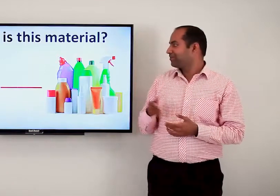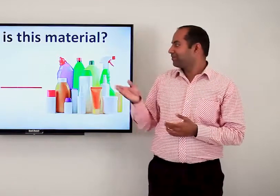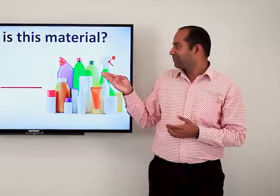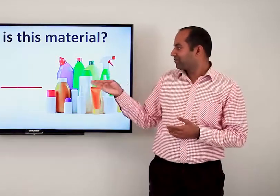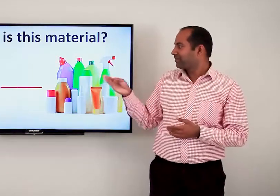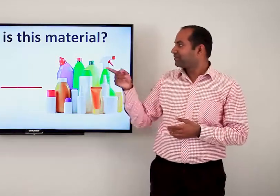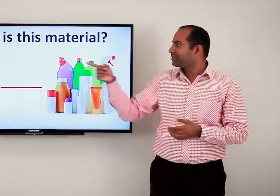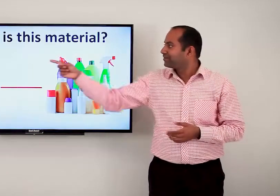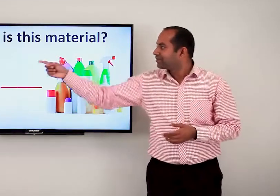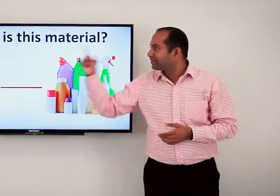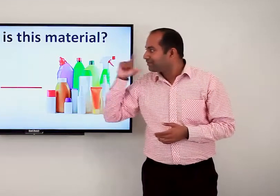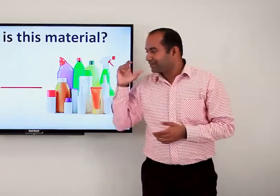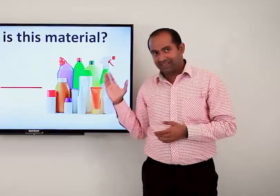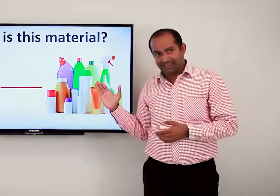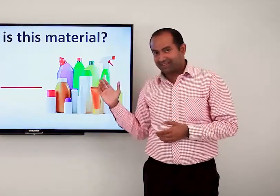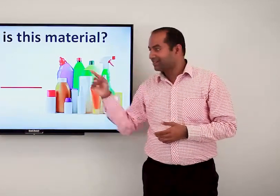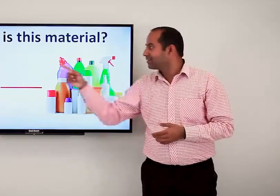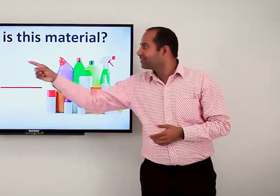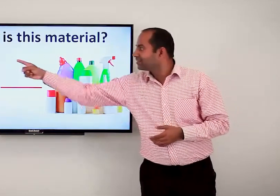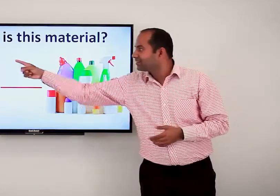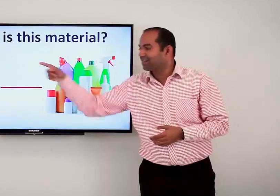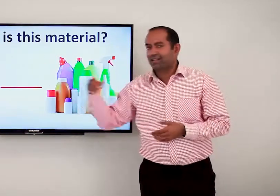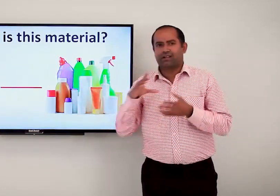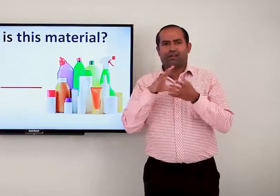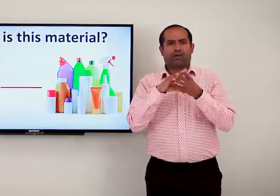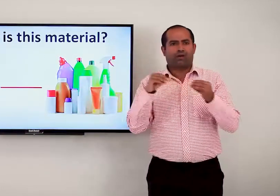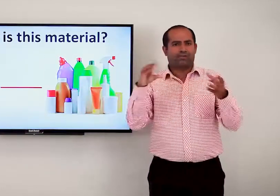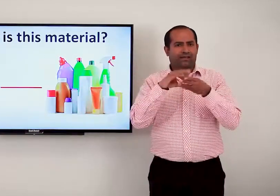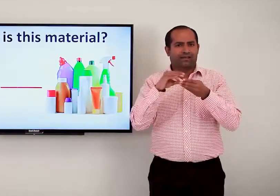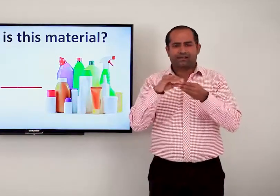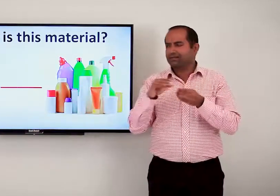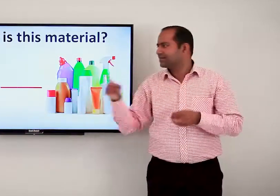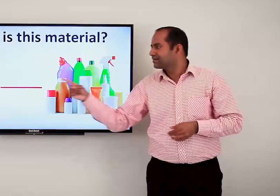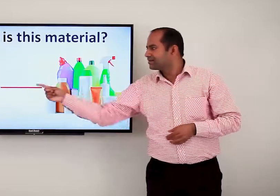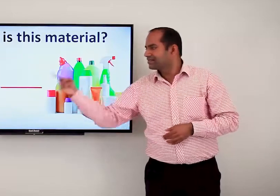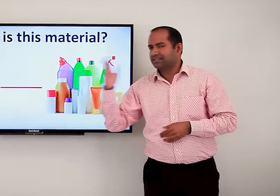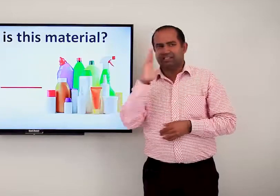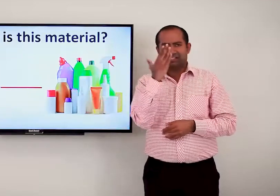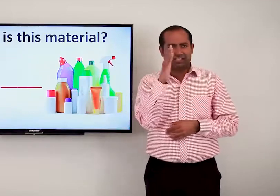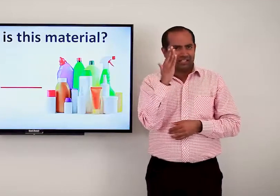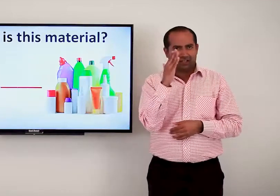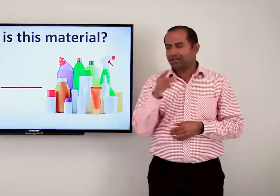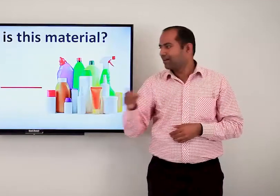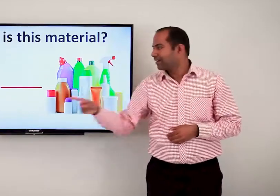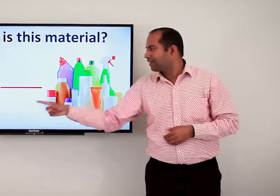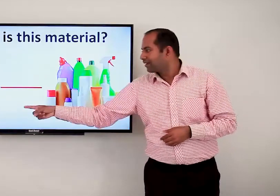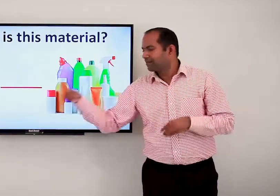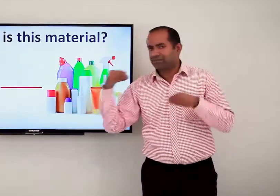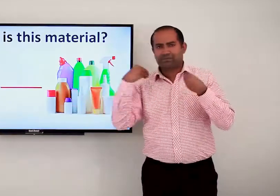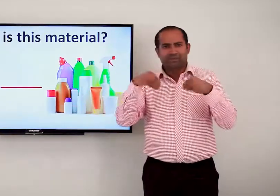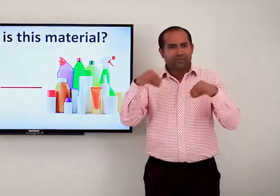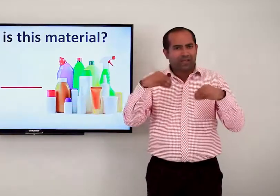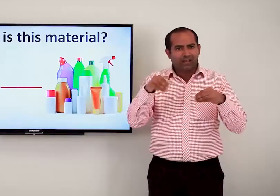अब तस्वीर देखें। ये क्या है? क्या ये रुई है, प्लास्टिक है या फिर शीशा?